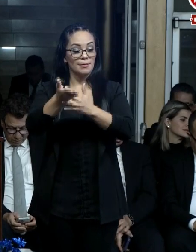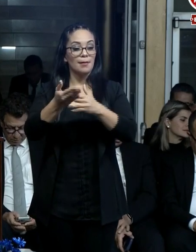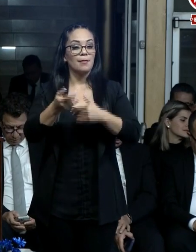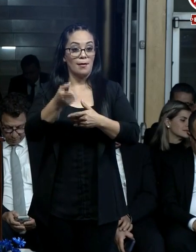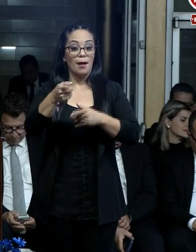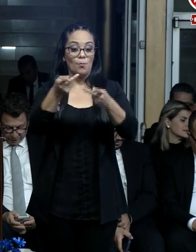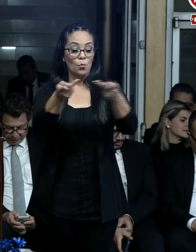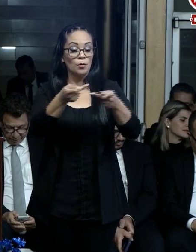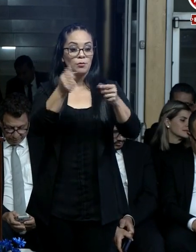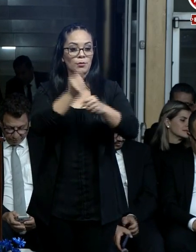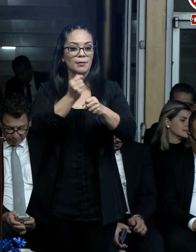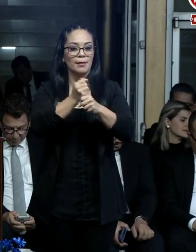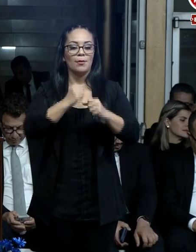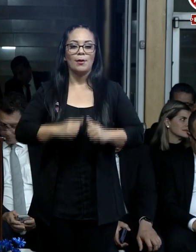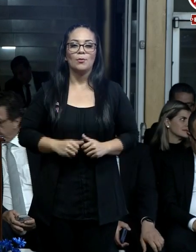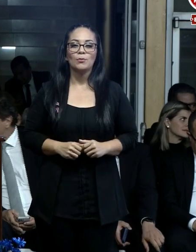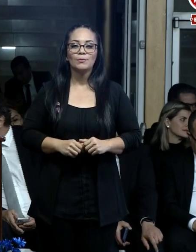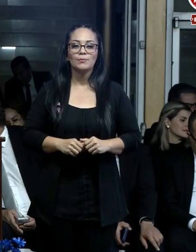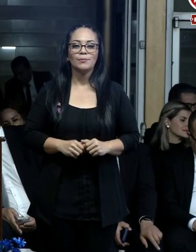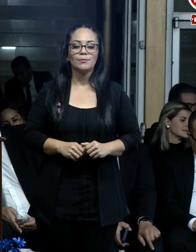esos puestos.